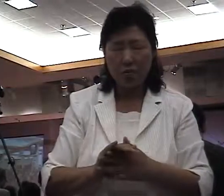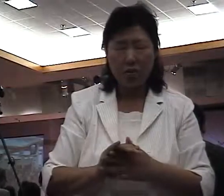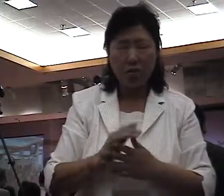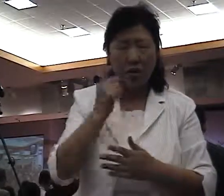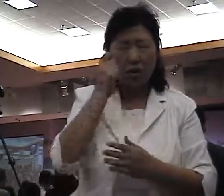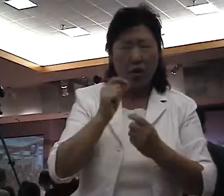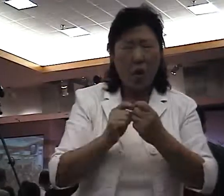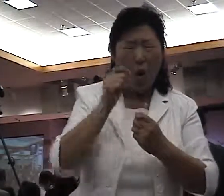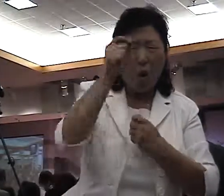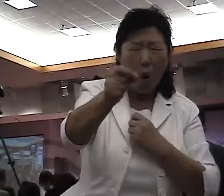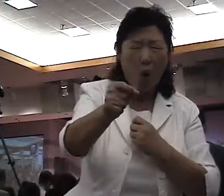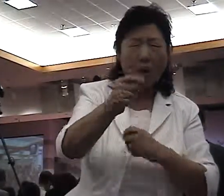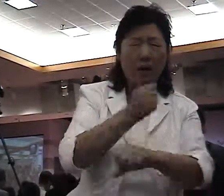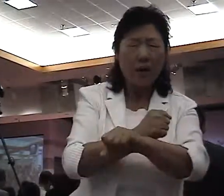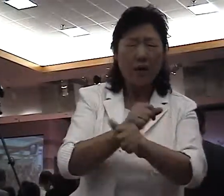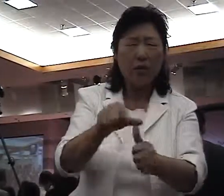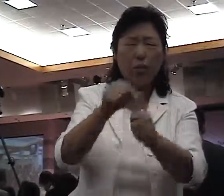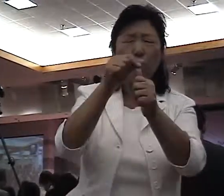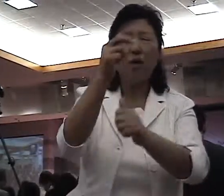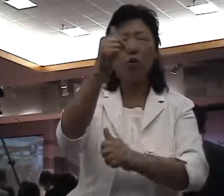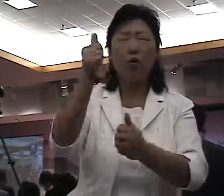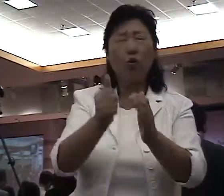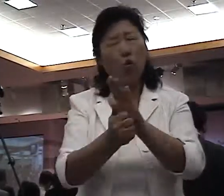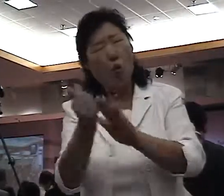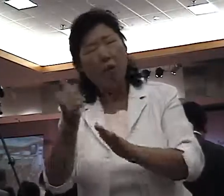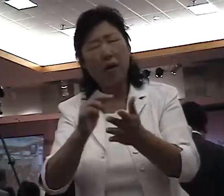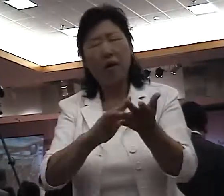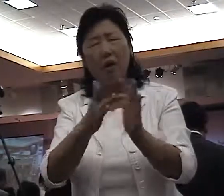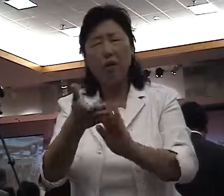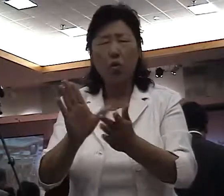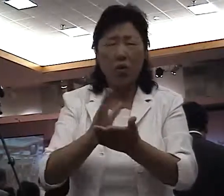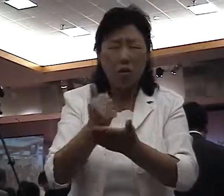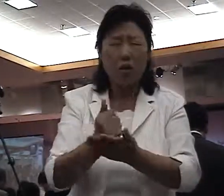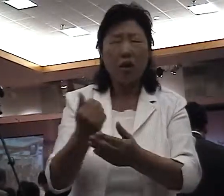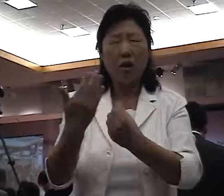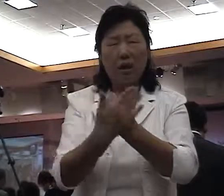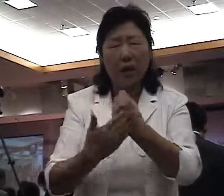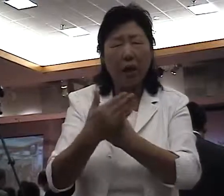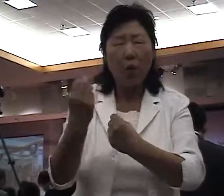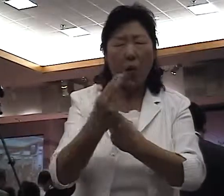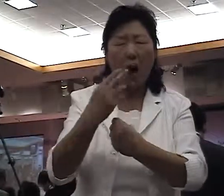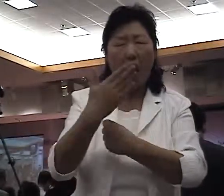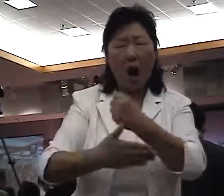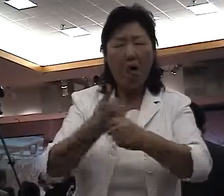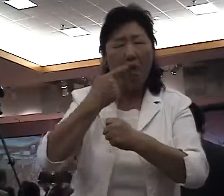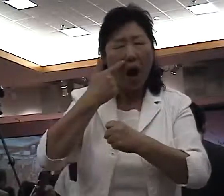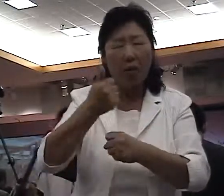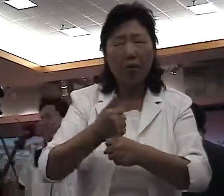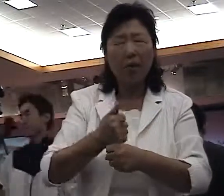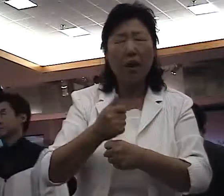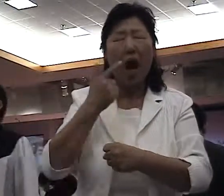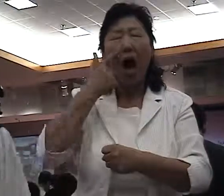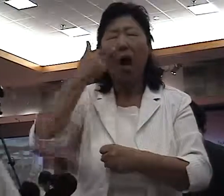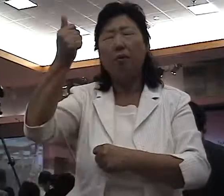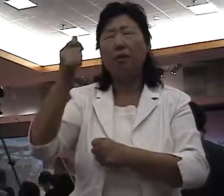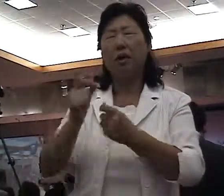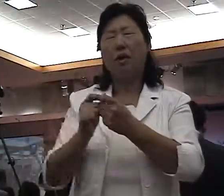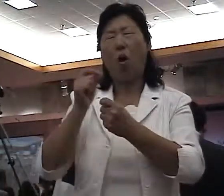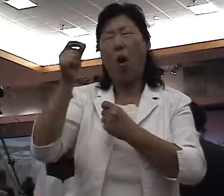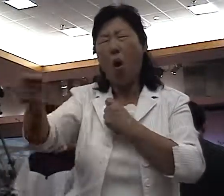영원하신 구세주 우리의 소망 예수 그리스도의 은혜와 하나님 아버지 그 아버지의 영원하시고